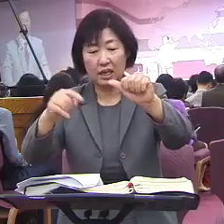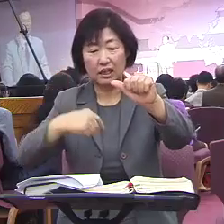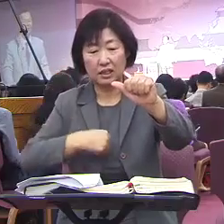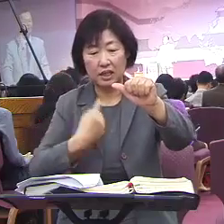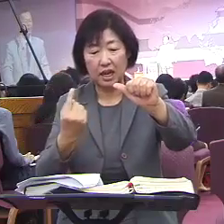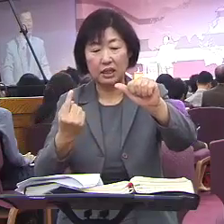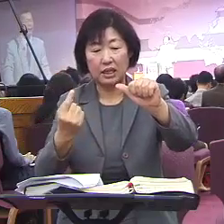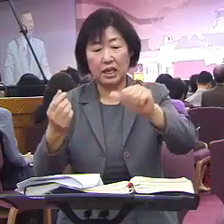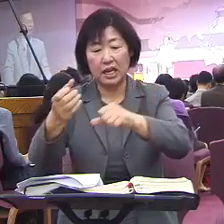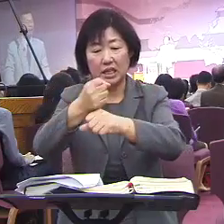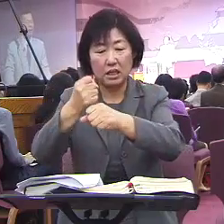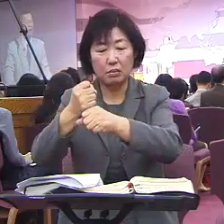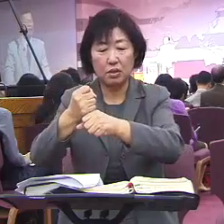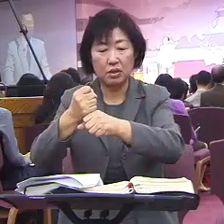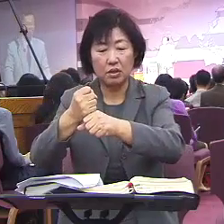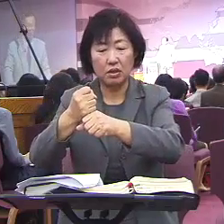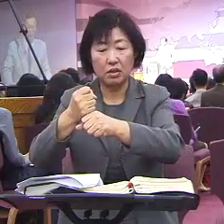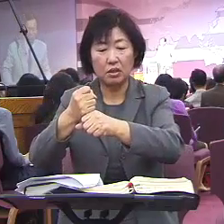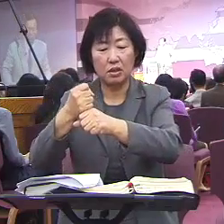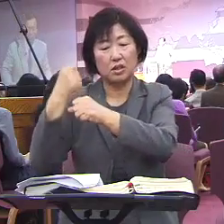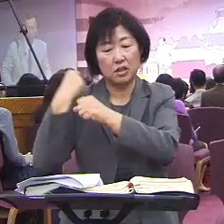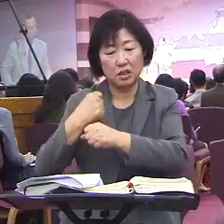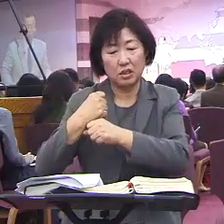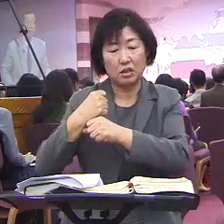사용되는 짐은